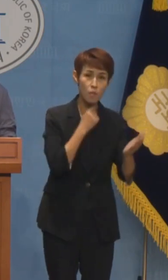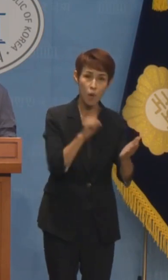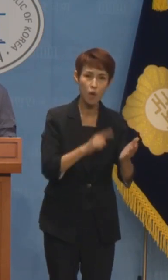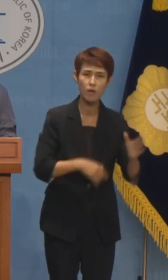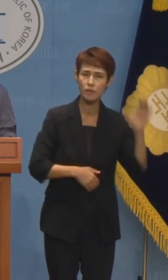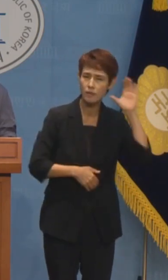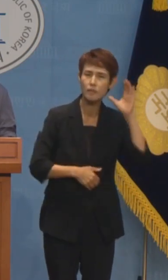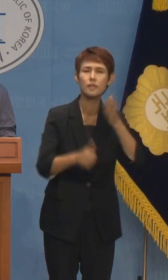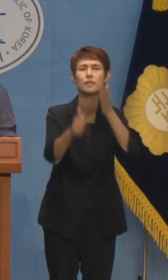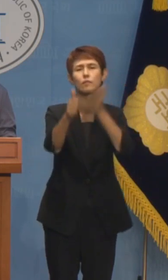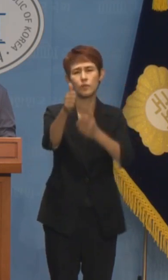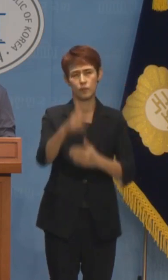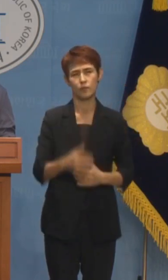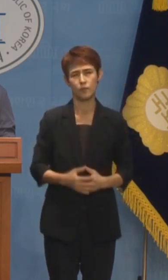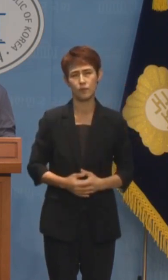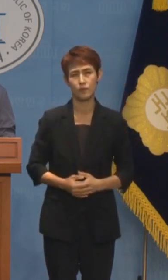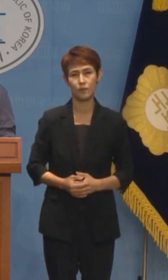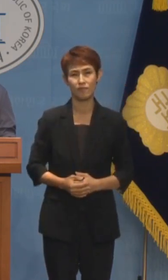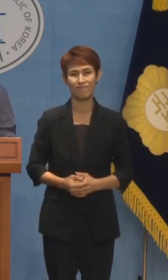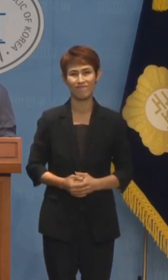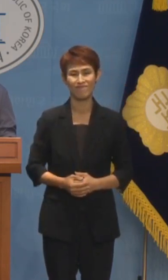귀를 기울이십시오